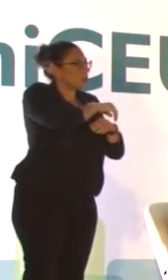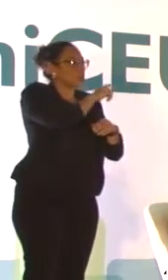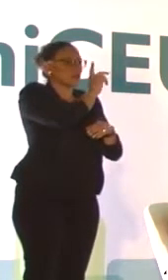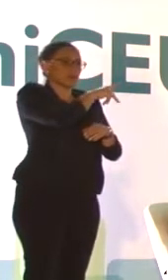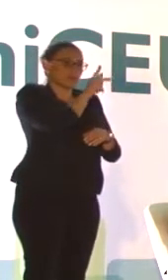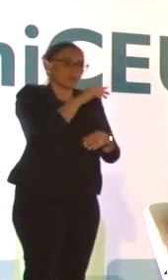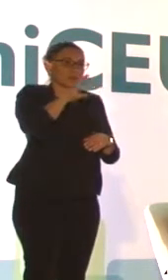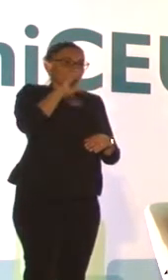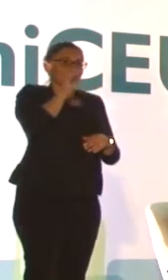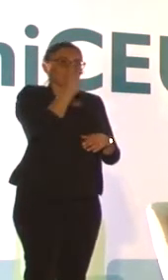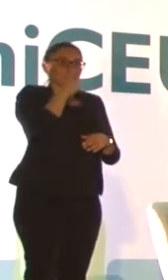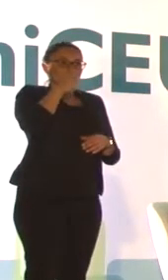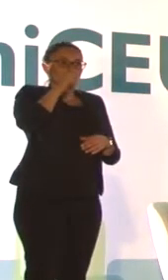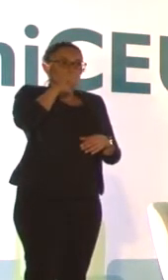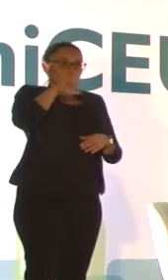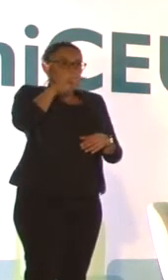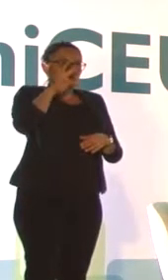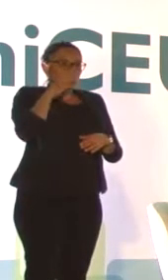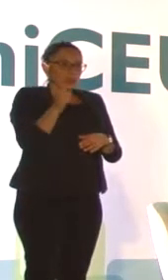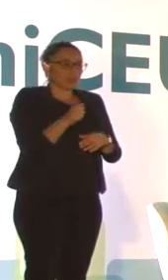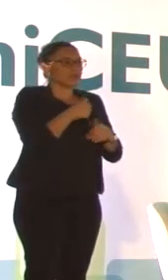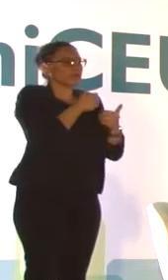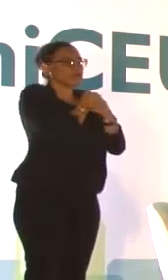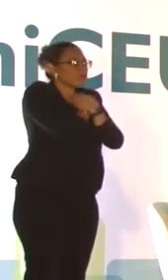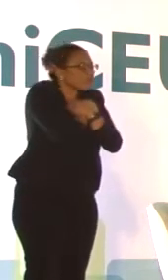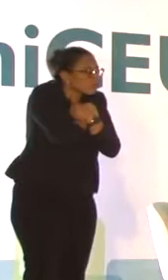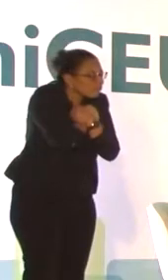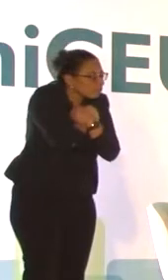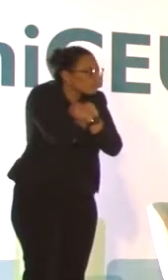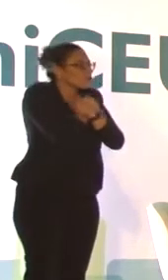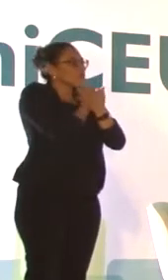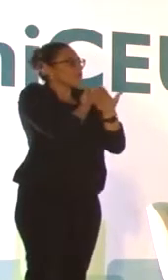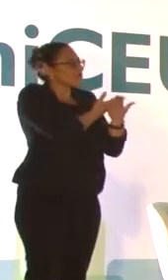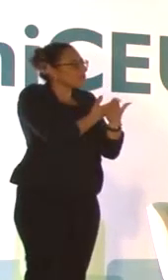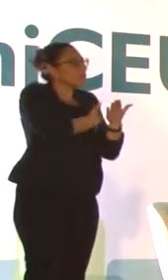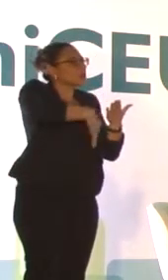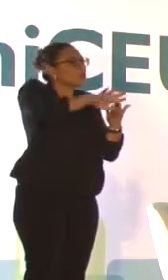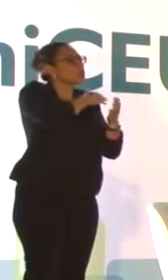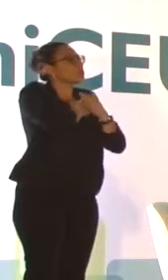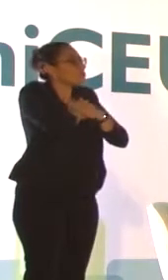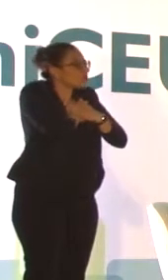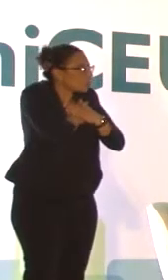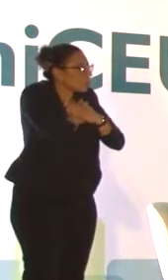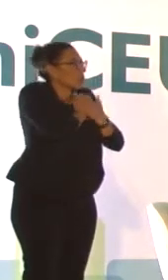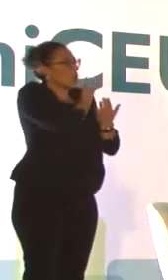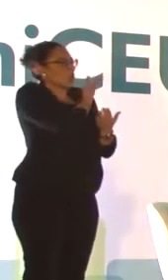Chalita, querido, muito querido na rede, e eu vejo